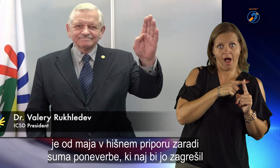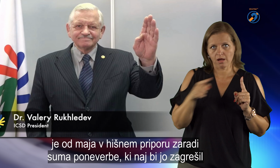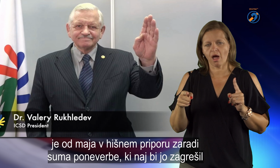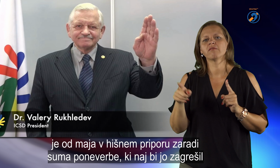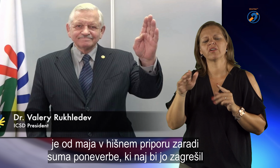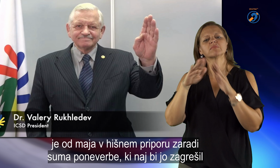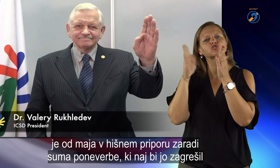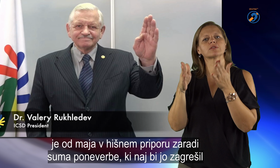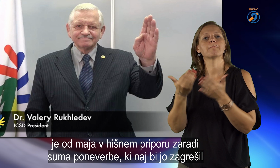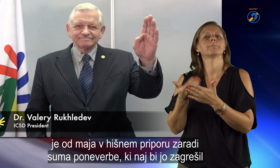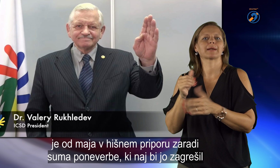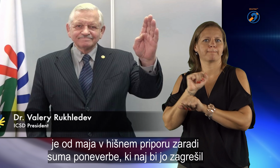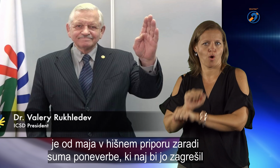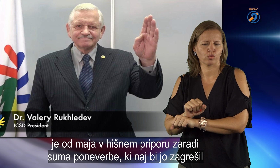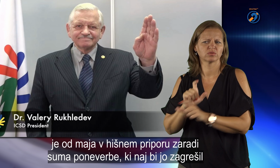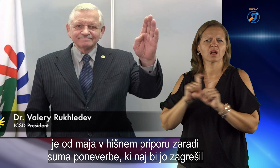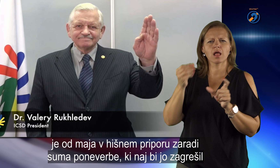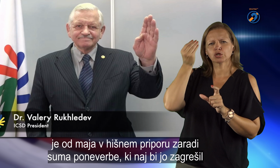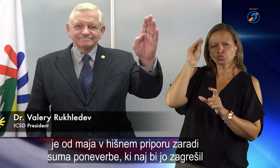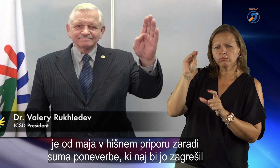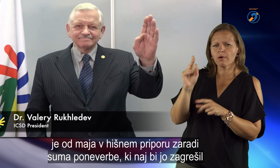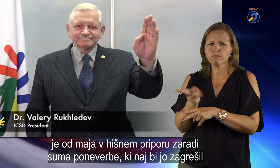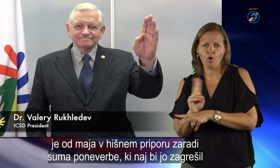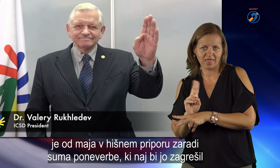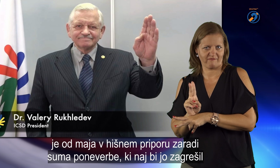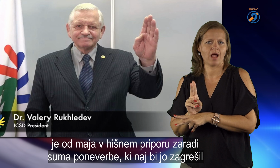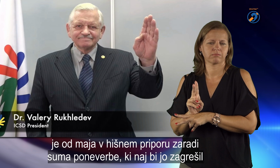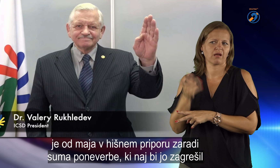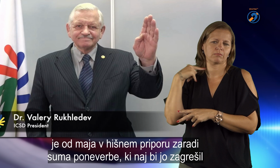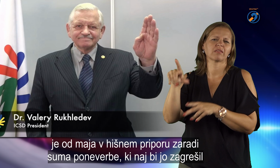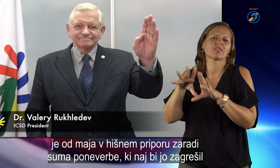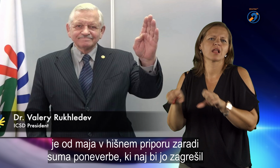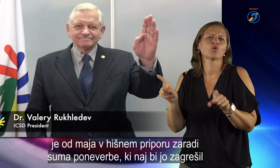suma poneverbe, ki naj bi jo zagrešil kot predsednik Vseruske zveze gluhih.